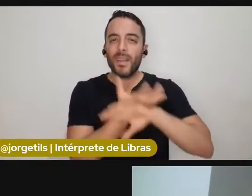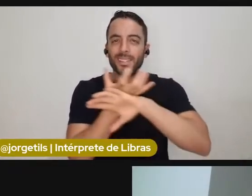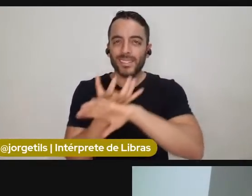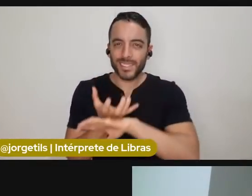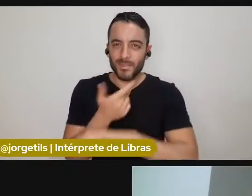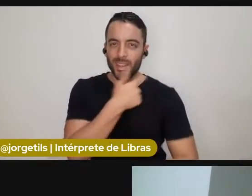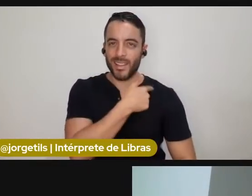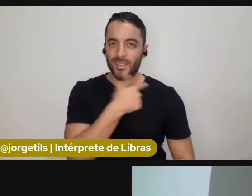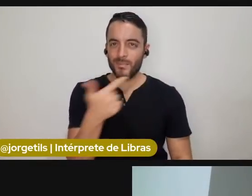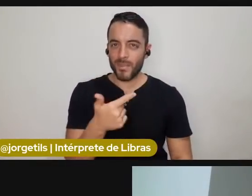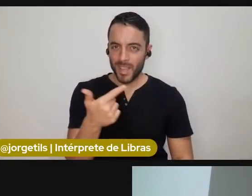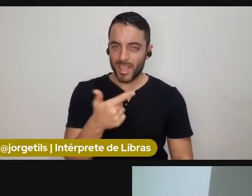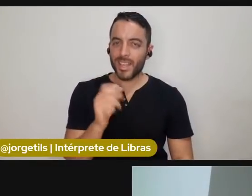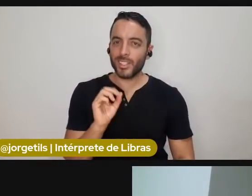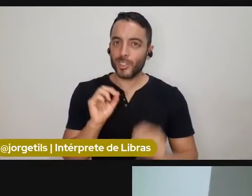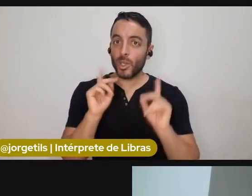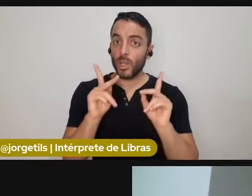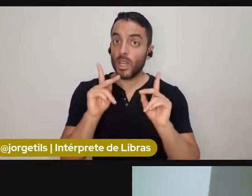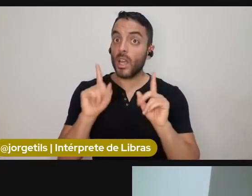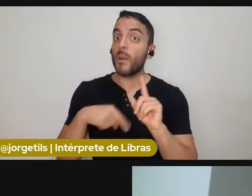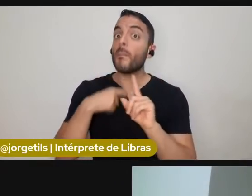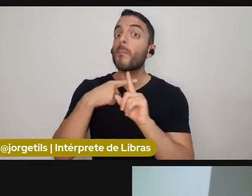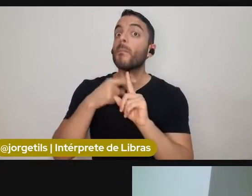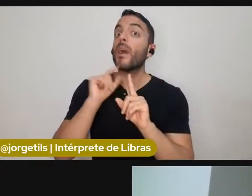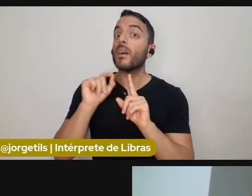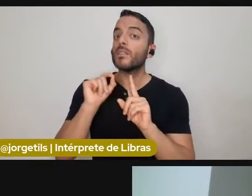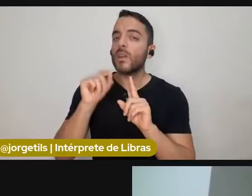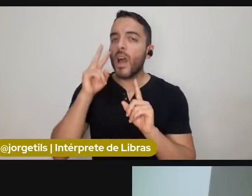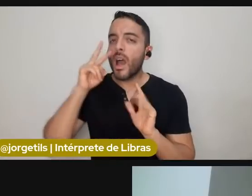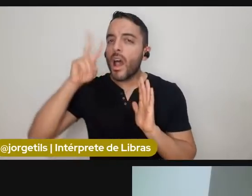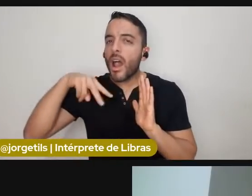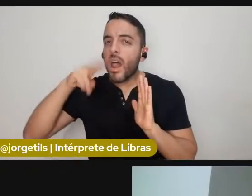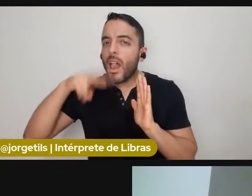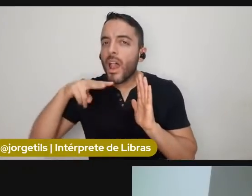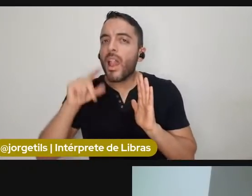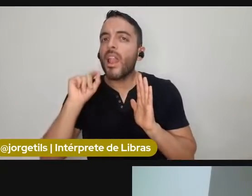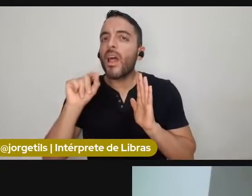a aprender a ler artigos científicos,